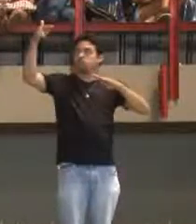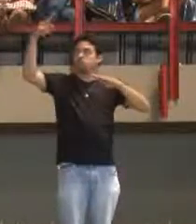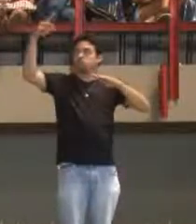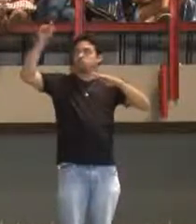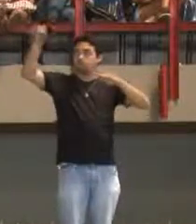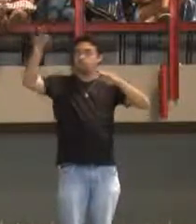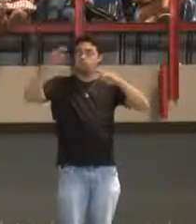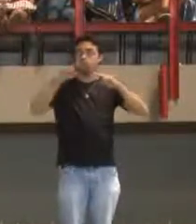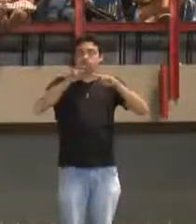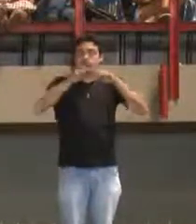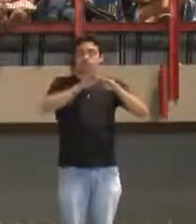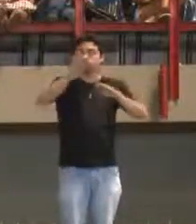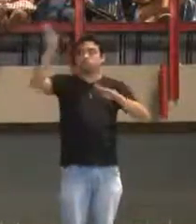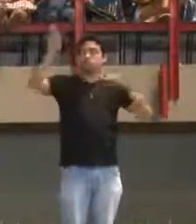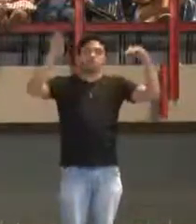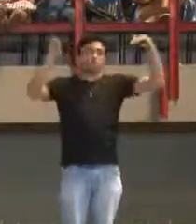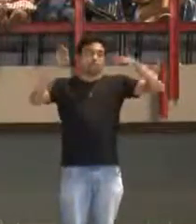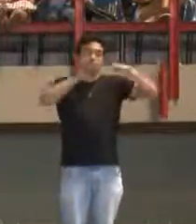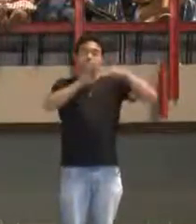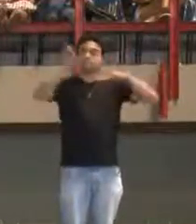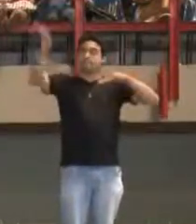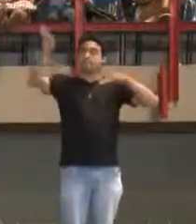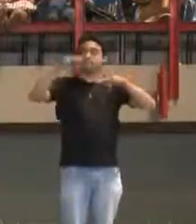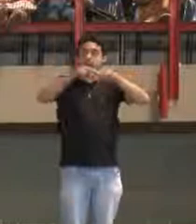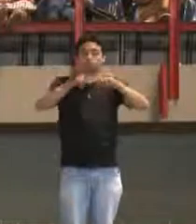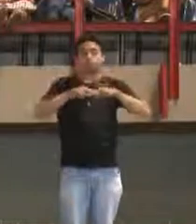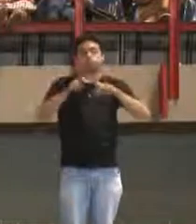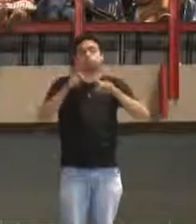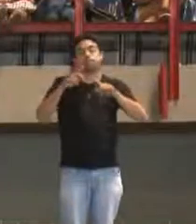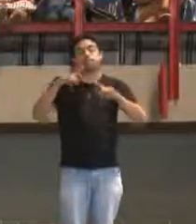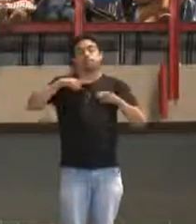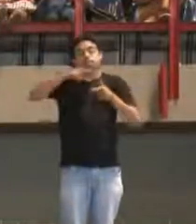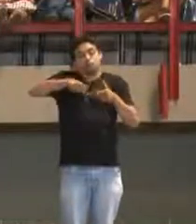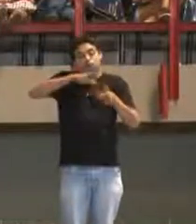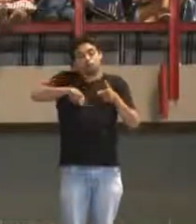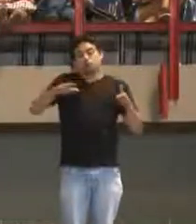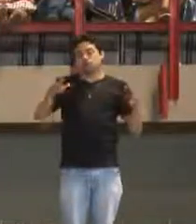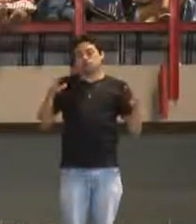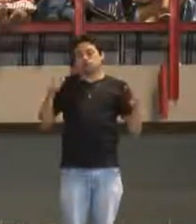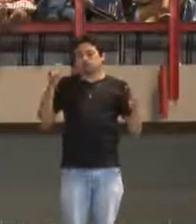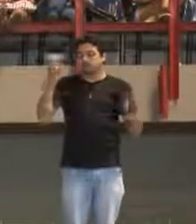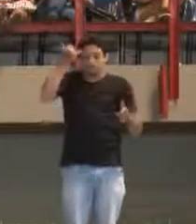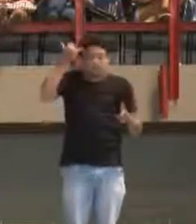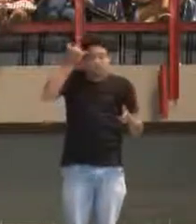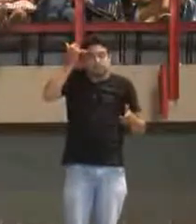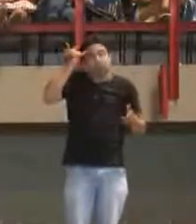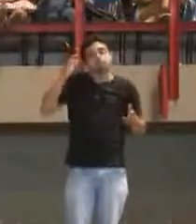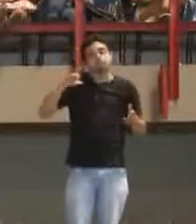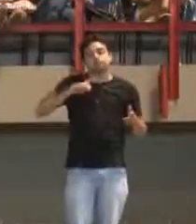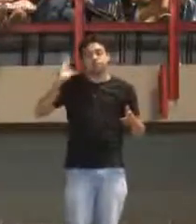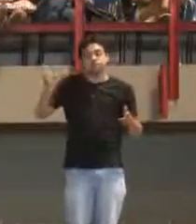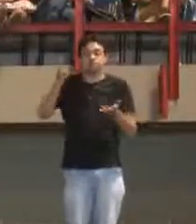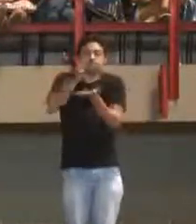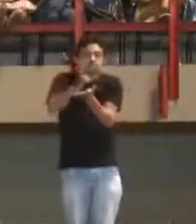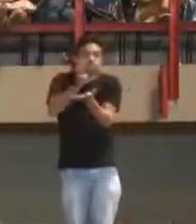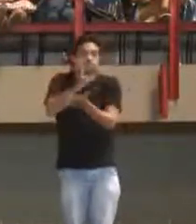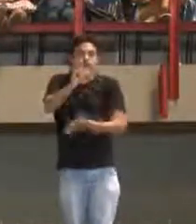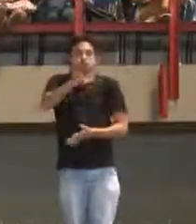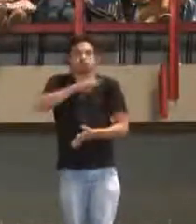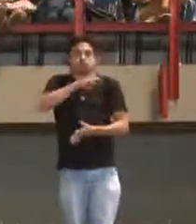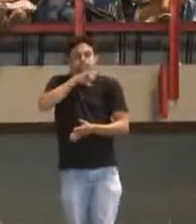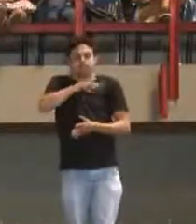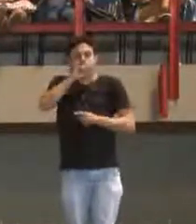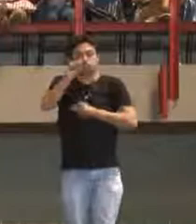cima. Tá legal? É um problema um pouco mais chato. Sempre vai existir